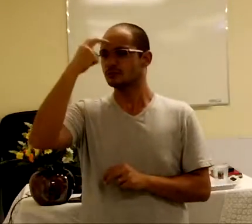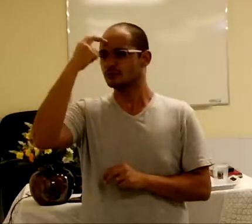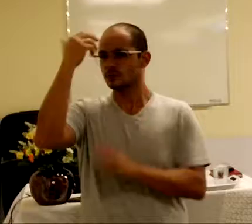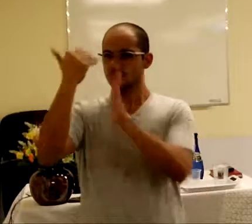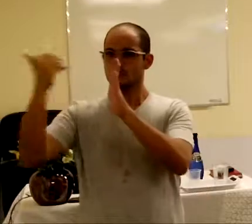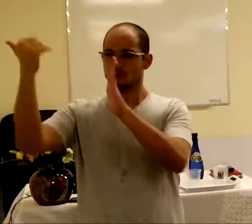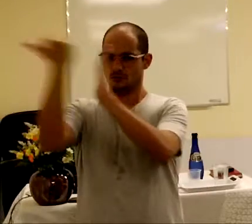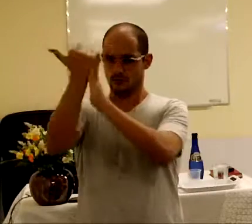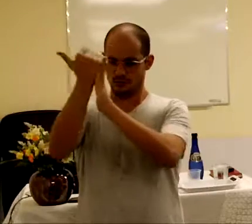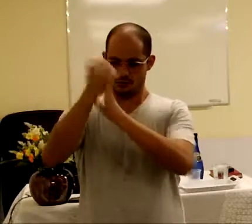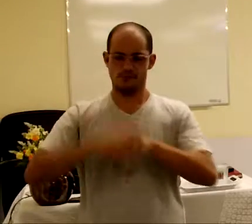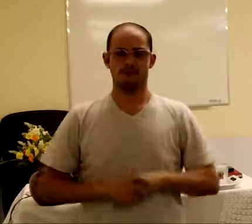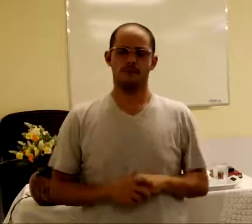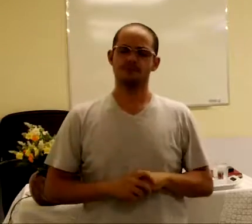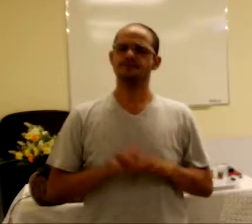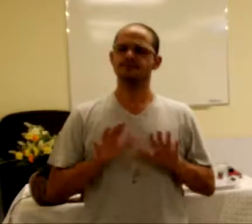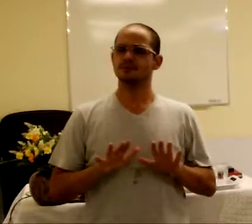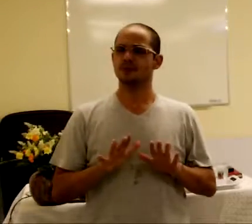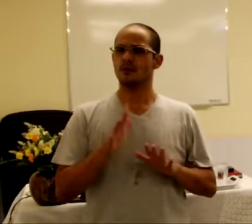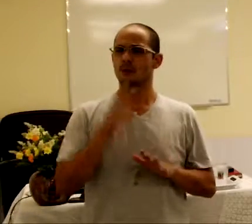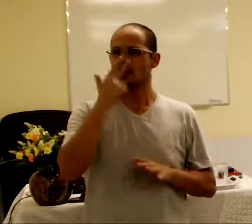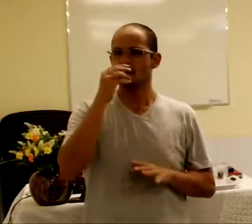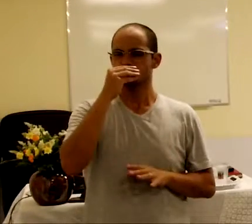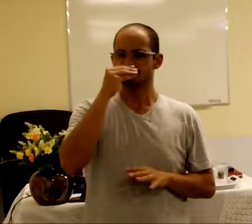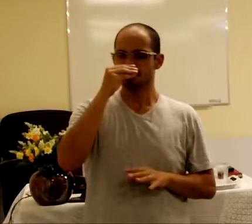né? Você vê que está sendo didático. Se tem coisa